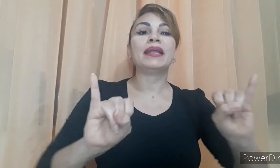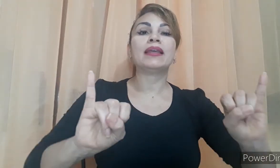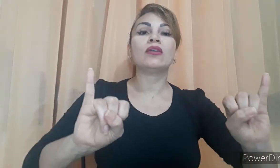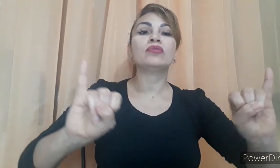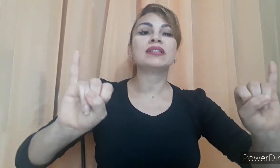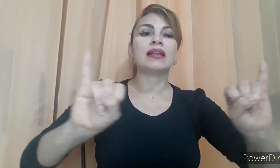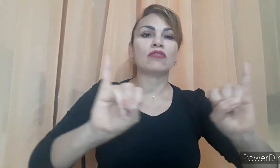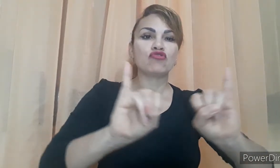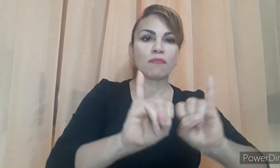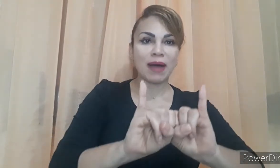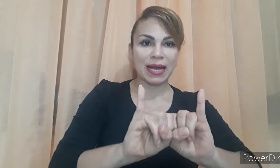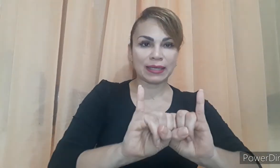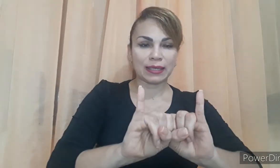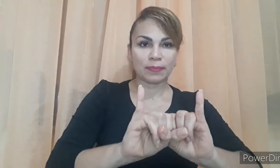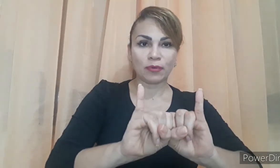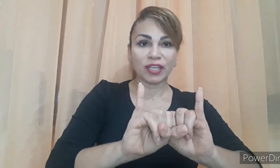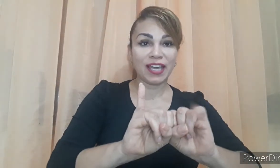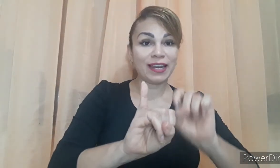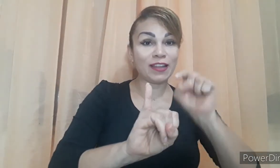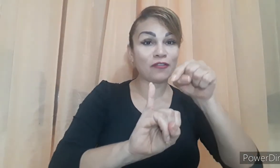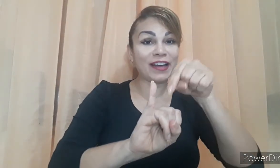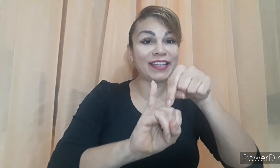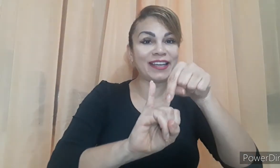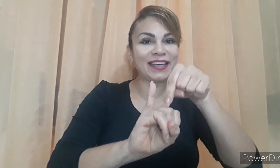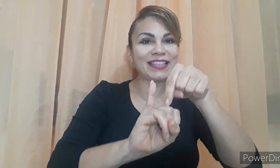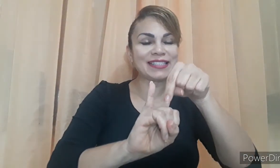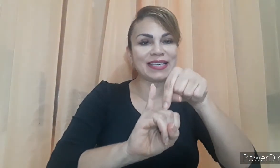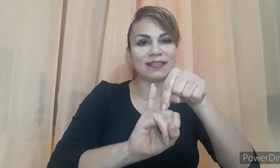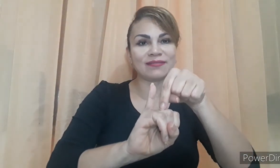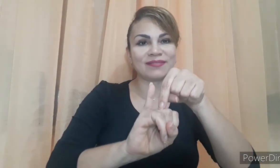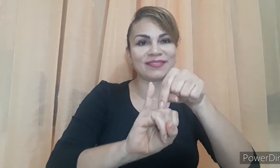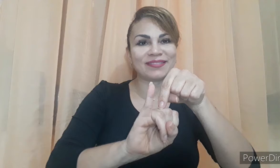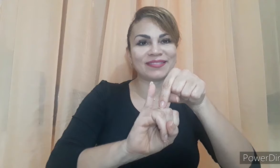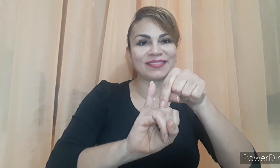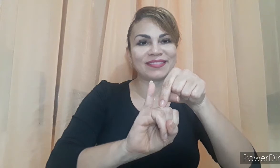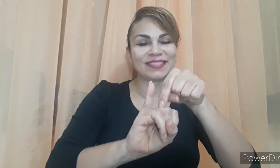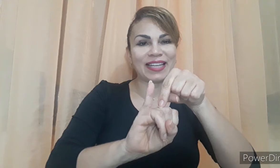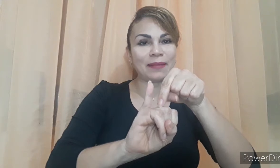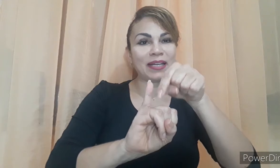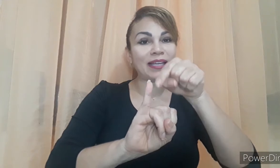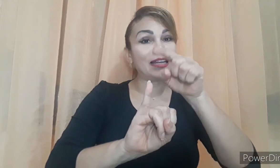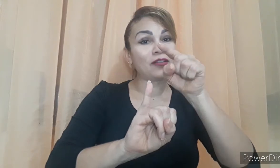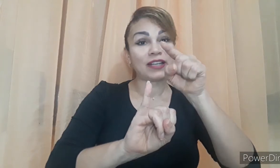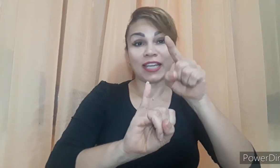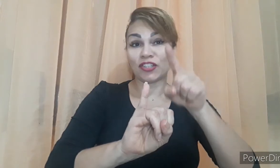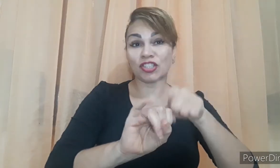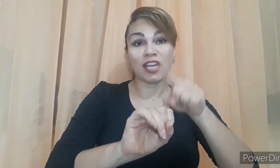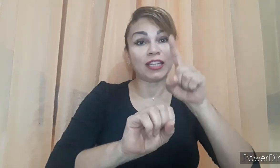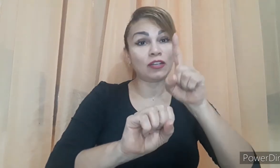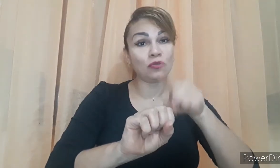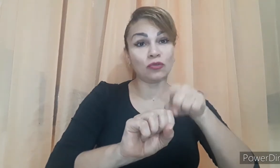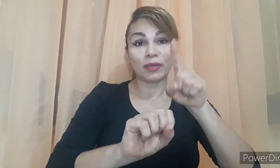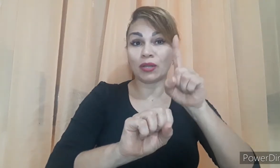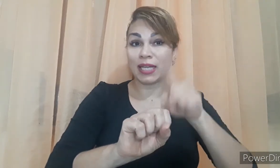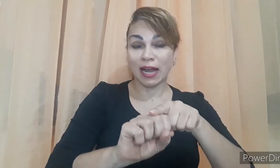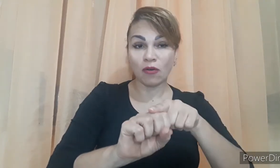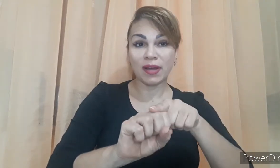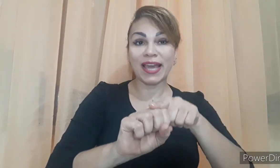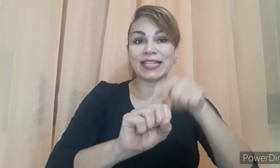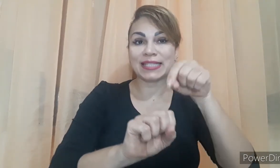aplique o sinal de magra, porque ele não varia em si. Lembra? Ele não varia em gênero, número e grau em si,